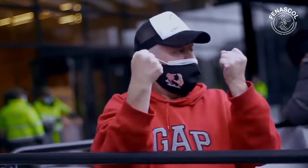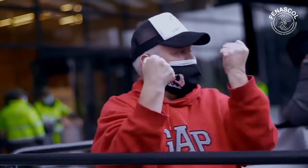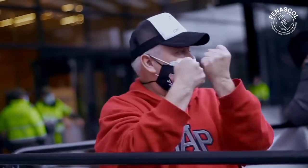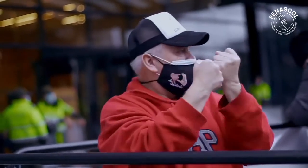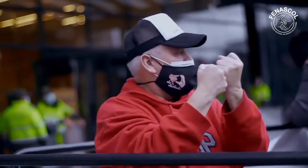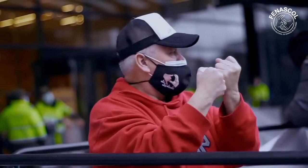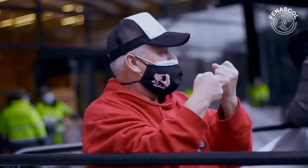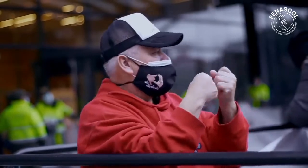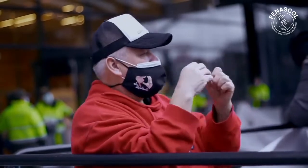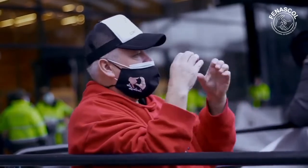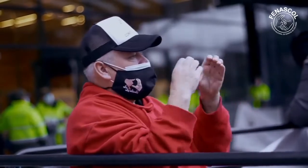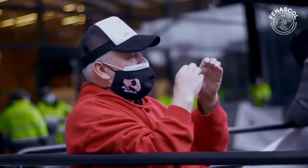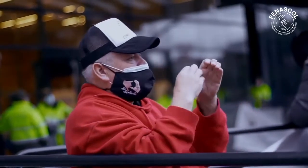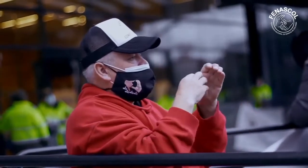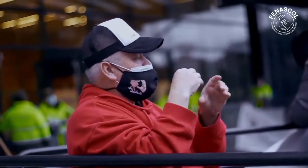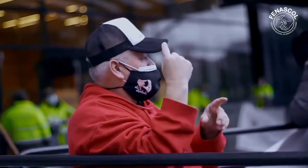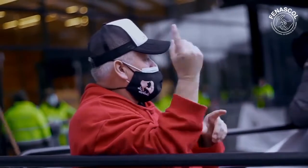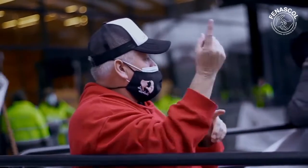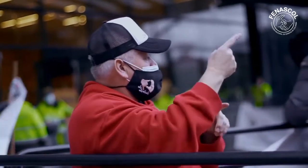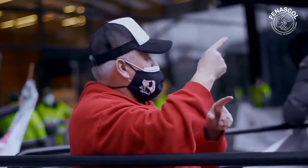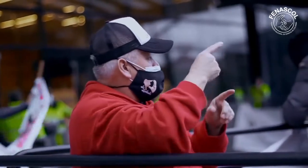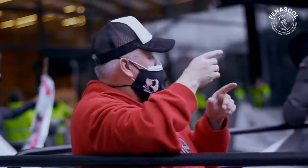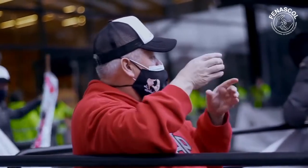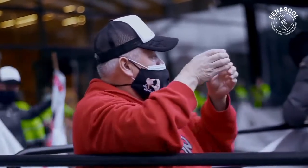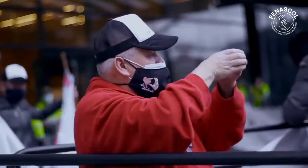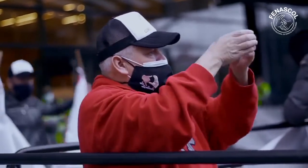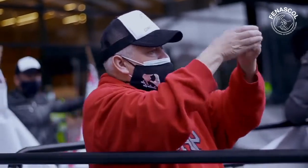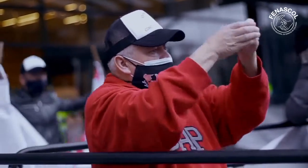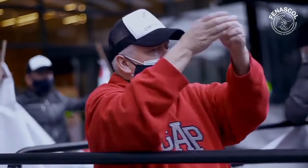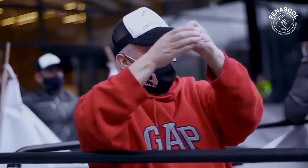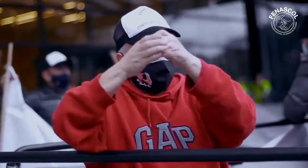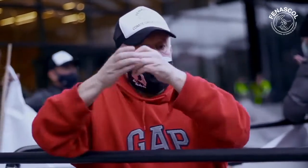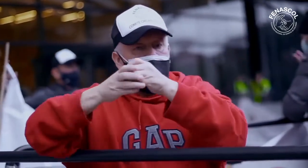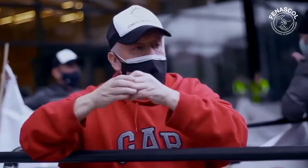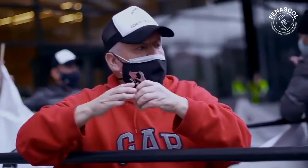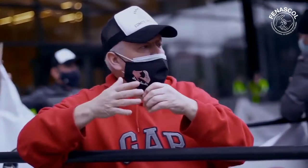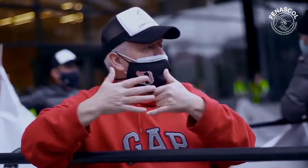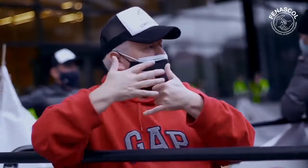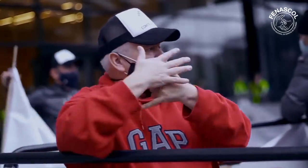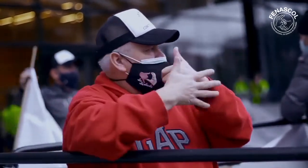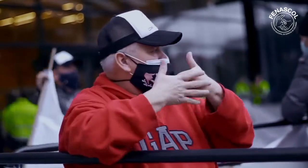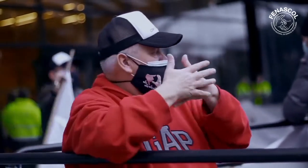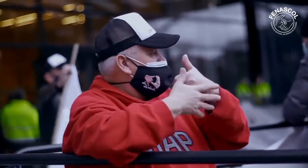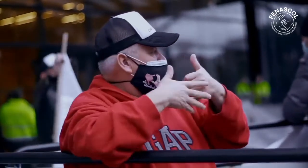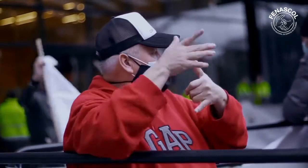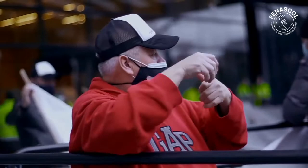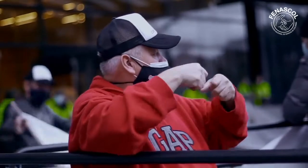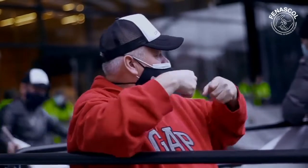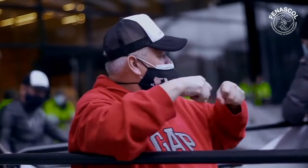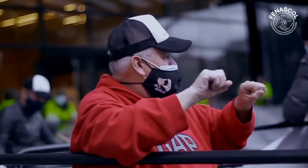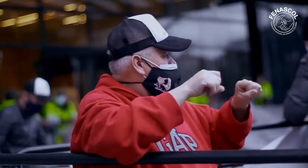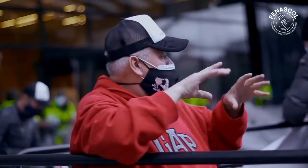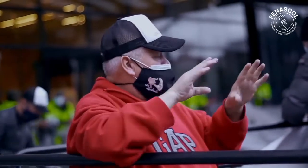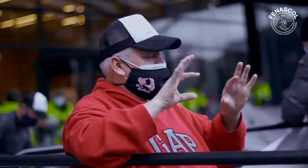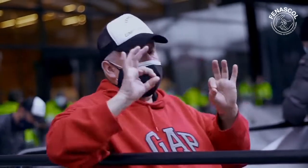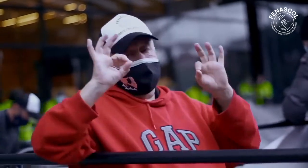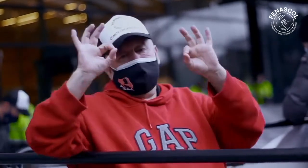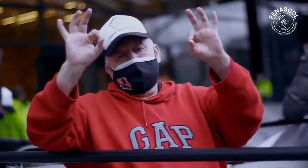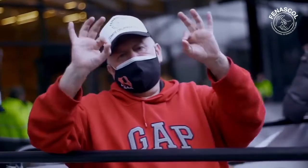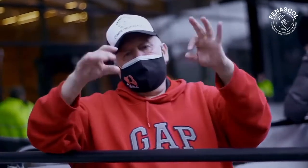Gracias a la Sociedad de Sordos de Bogotá por apoyarnos, a todas las asociaciones en todo el país, a todos los clubes